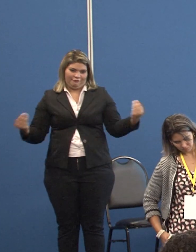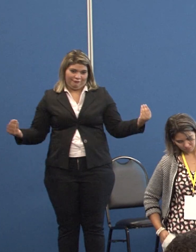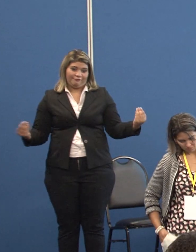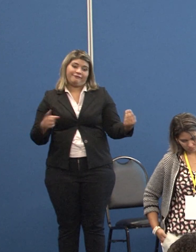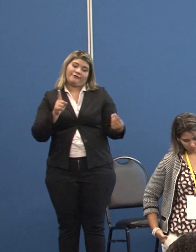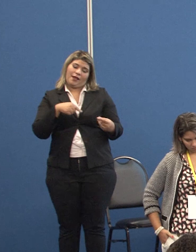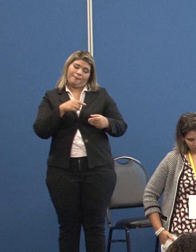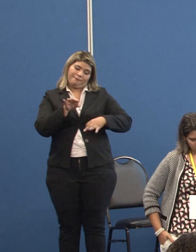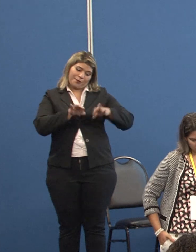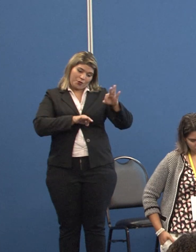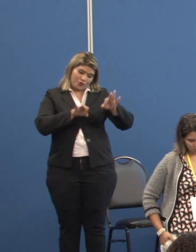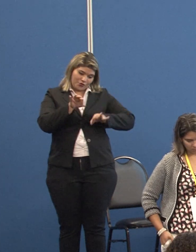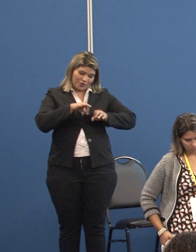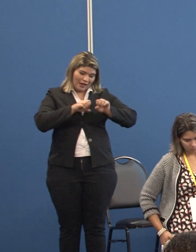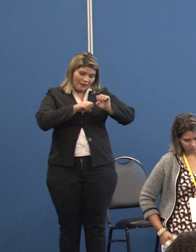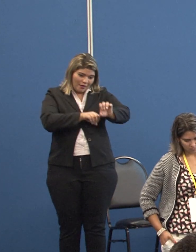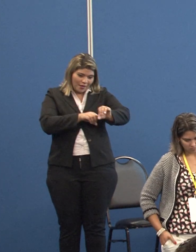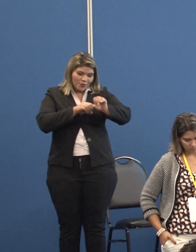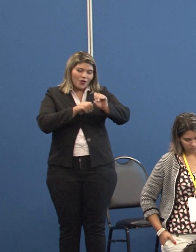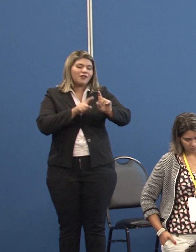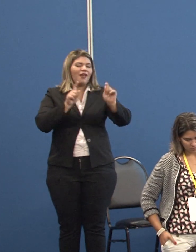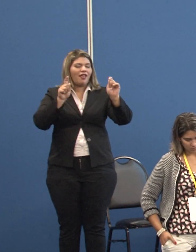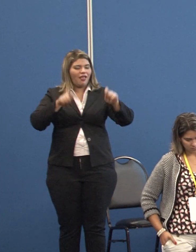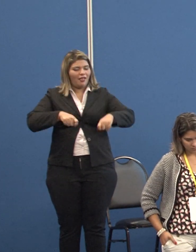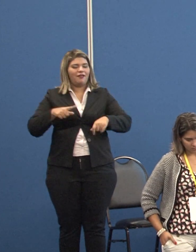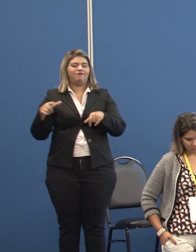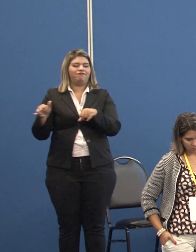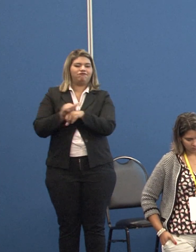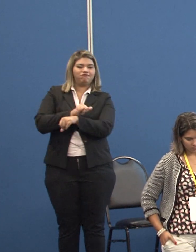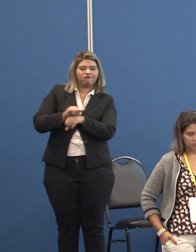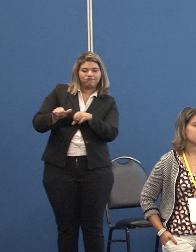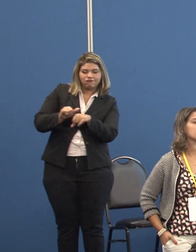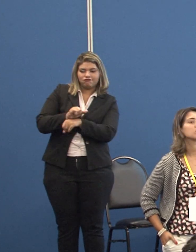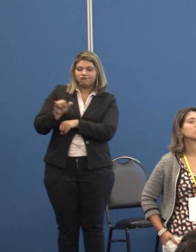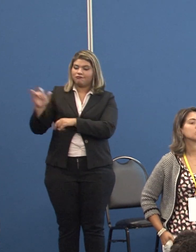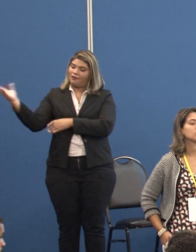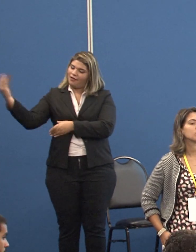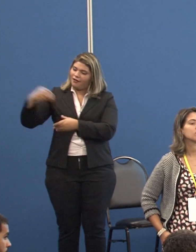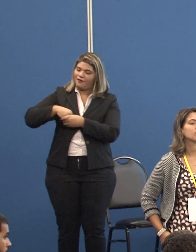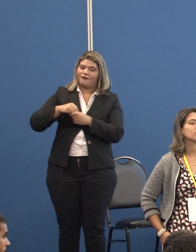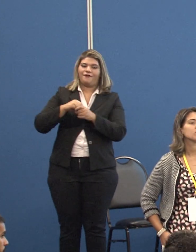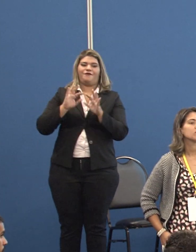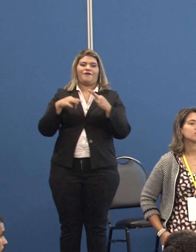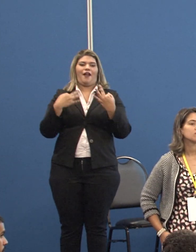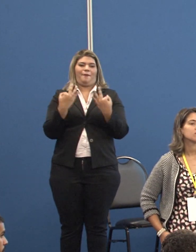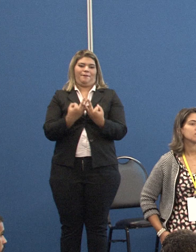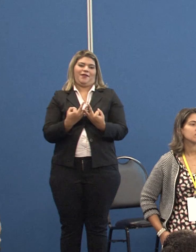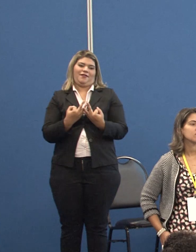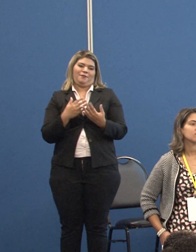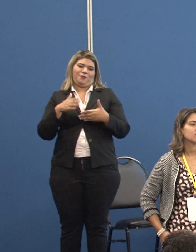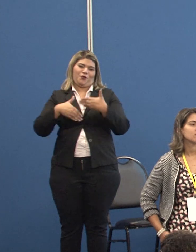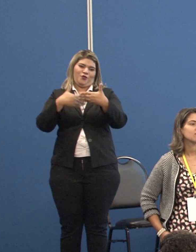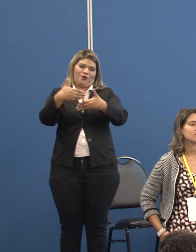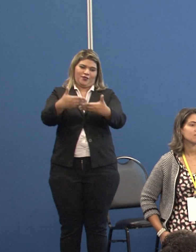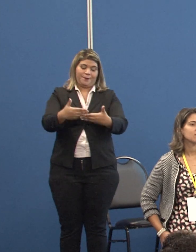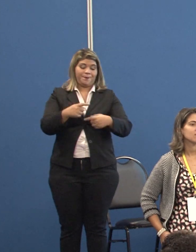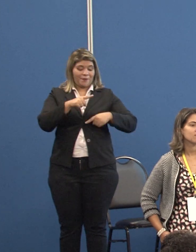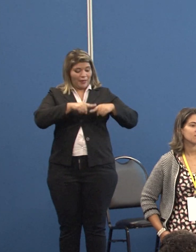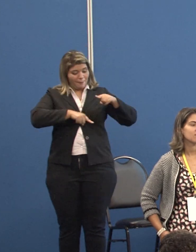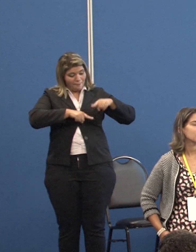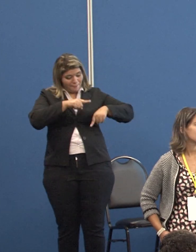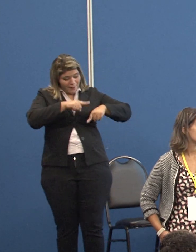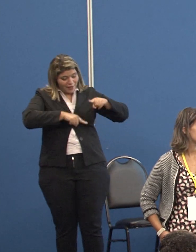uma forma de se tratar essa questão da família fazer parte do processo de ensino-aprendizagem. Os materiais precisam ser efetivos